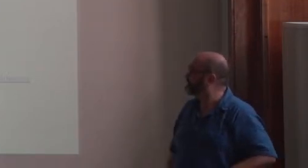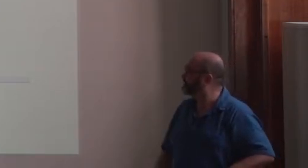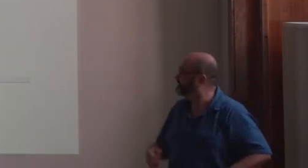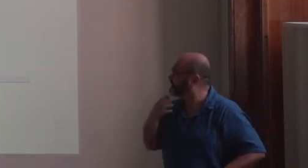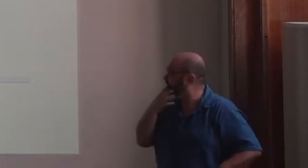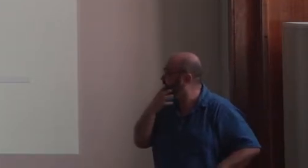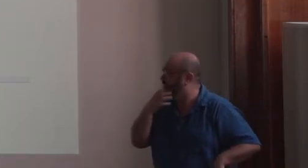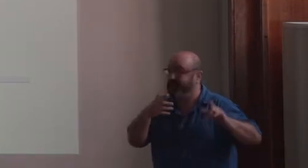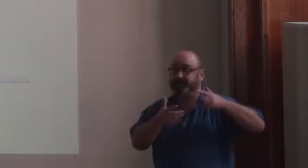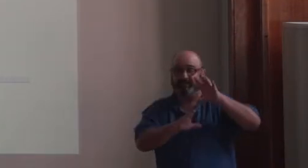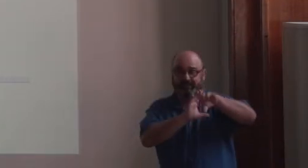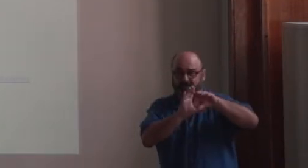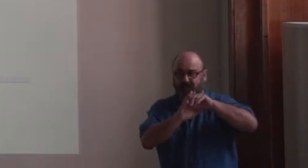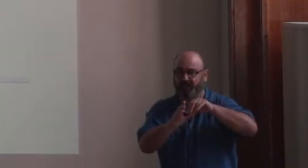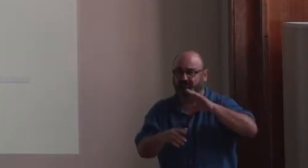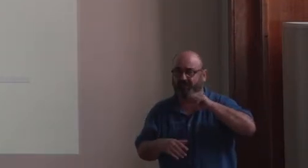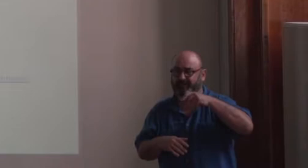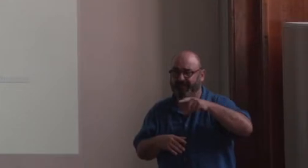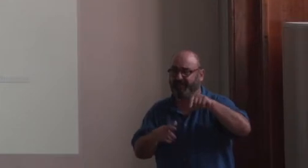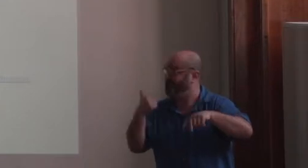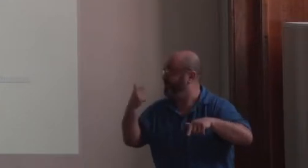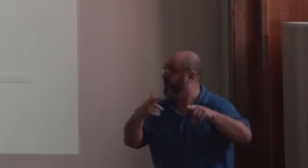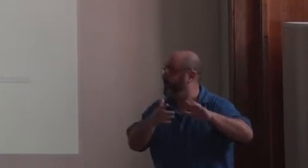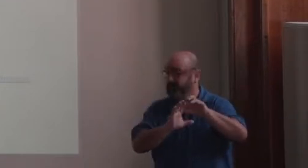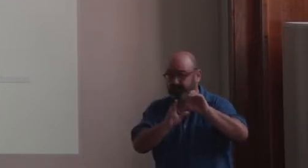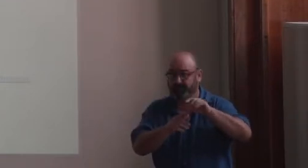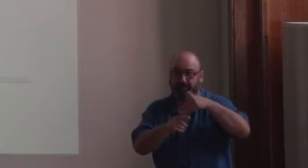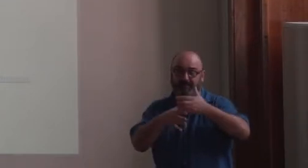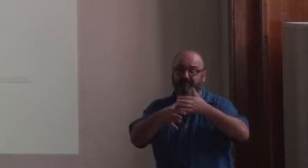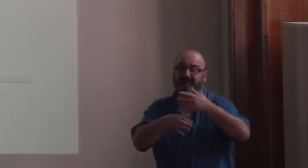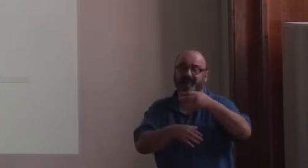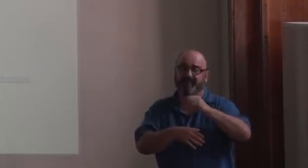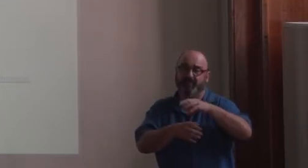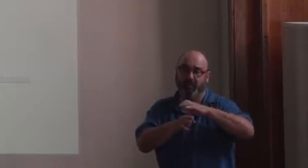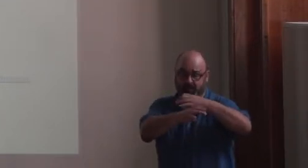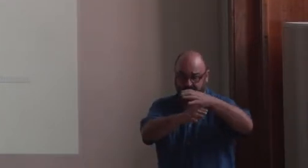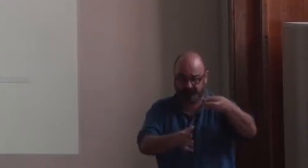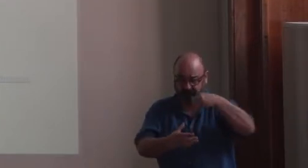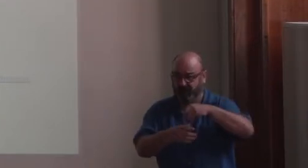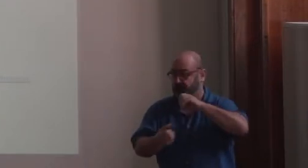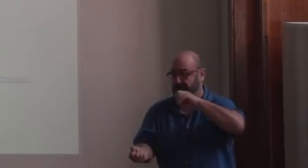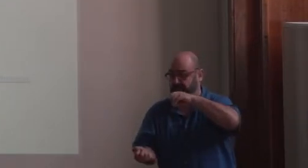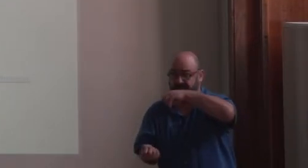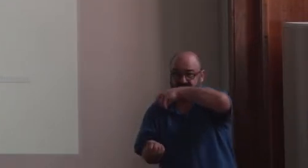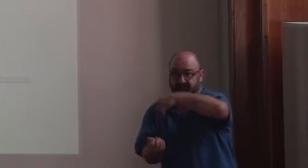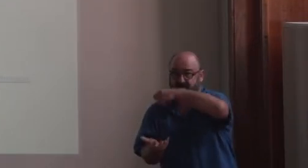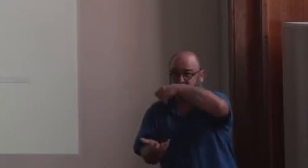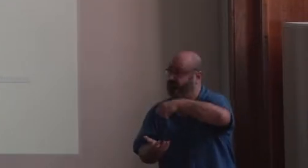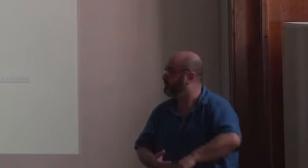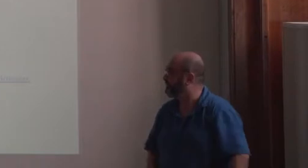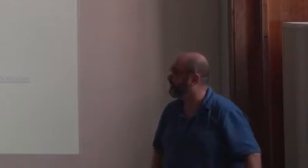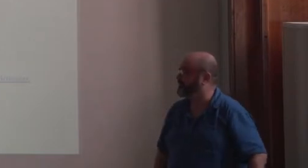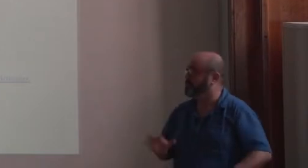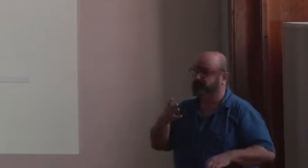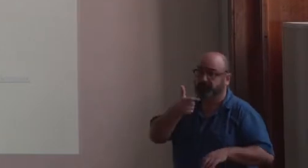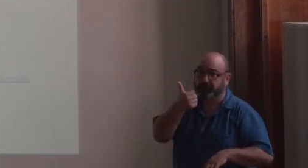et télécharger la dernière version du firmware sur le site de micropython.org et puis juste le flasher dessus. Ça prend à